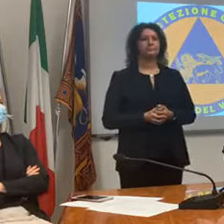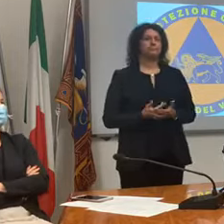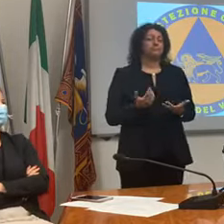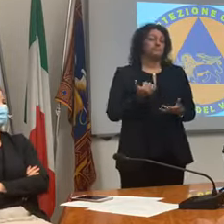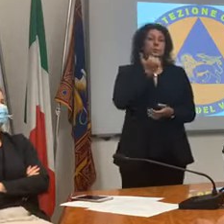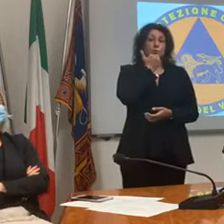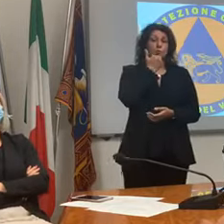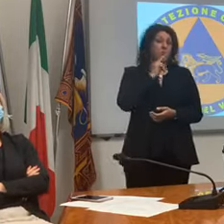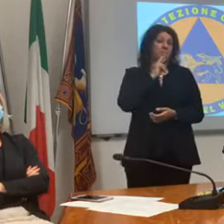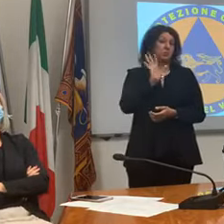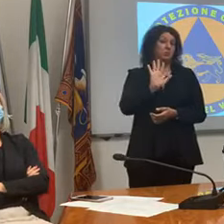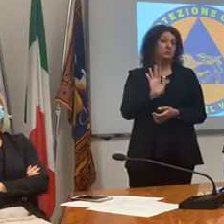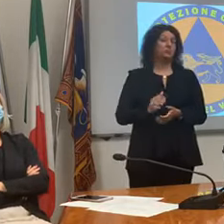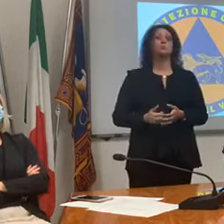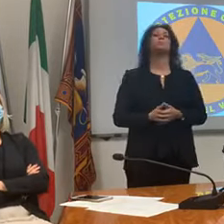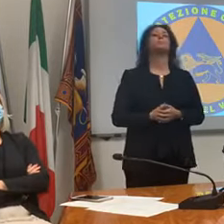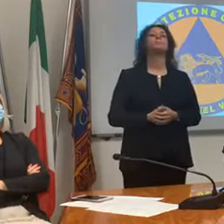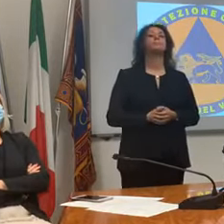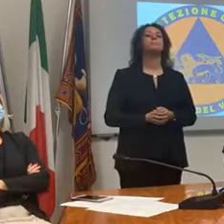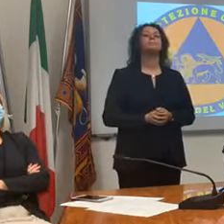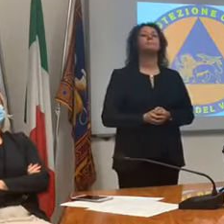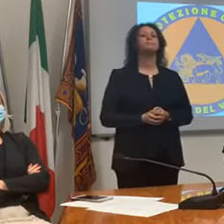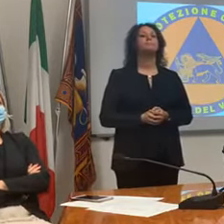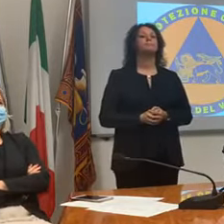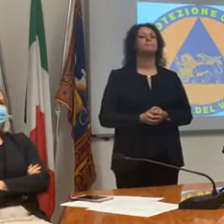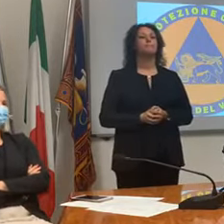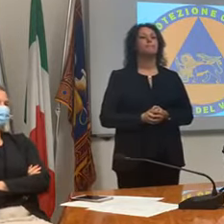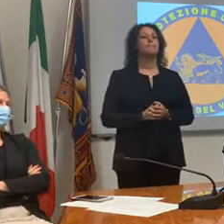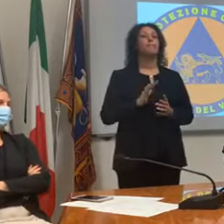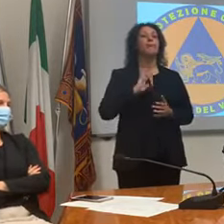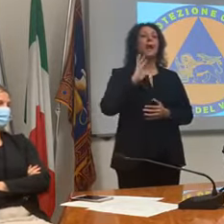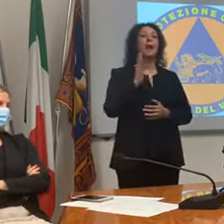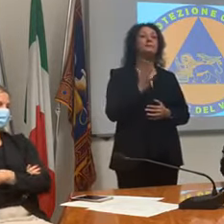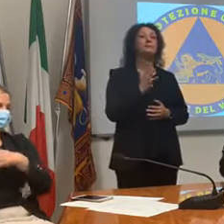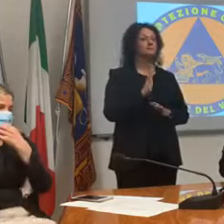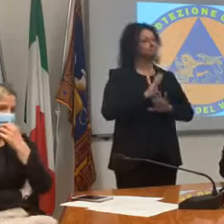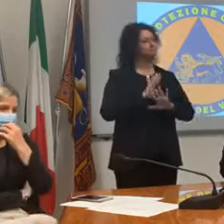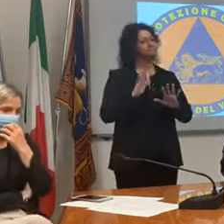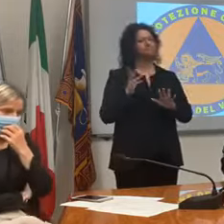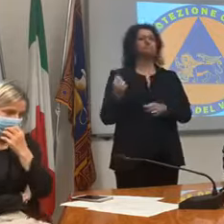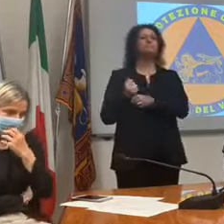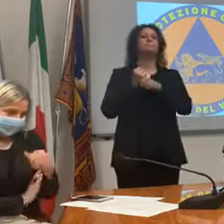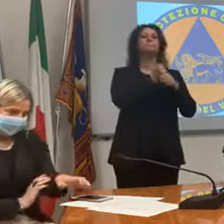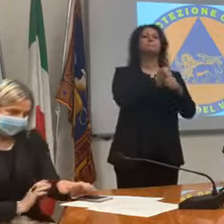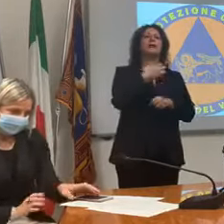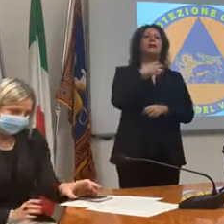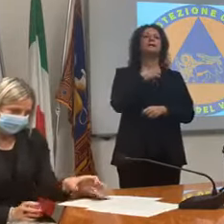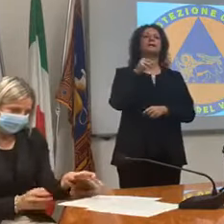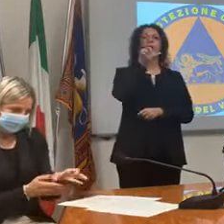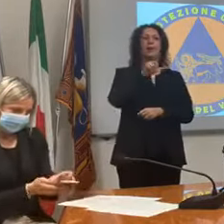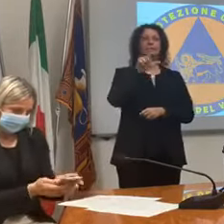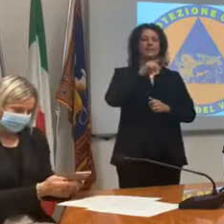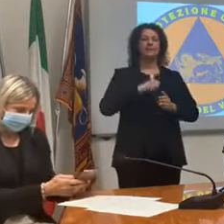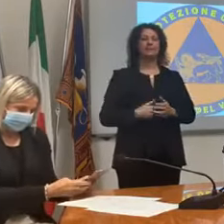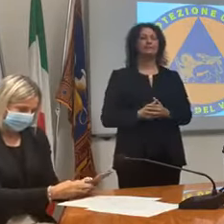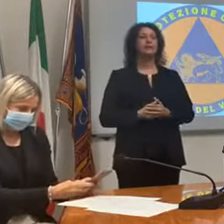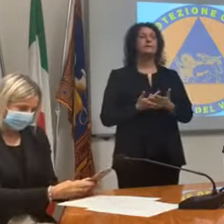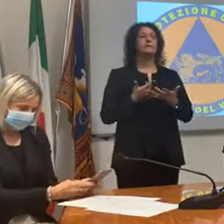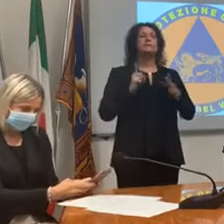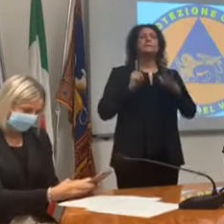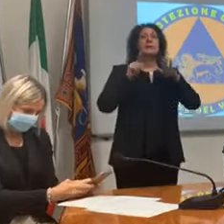Scusami, Alda. Altro? Altro. Vi lascio l'assessore Lanzarini. Prossima settimana,